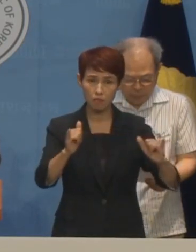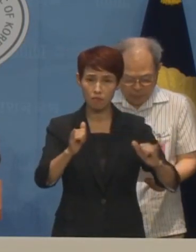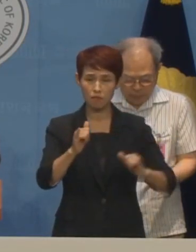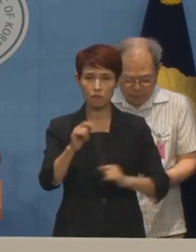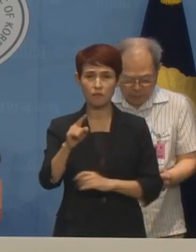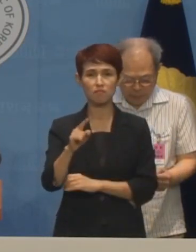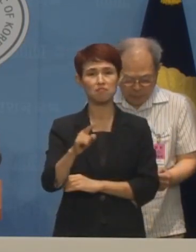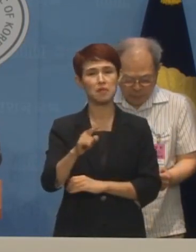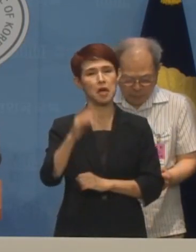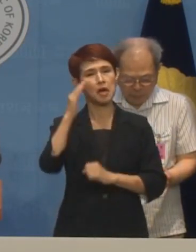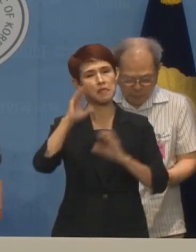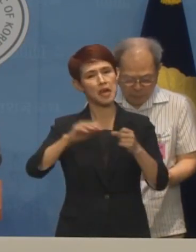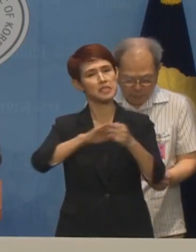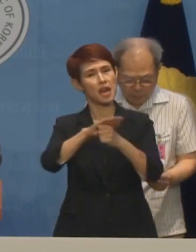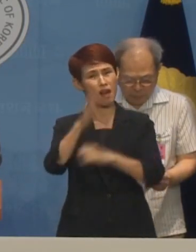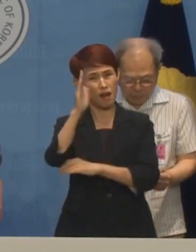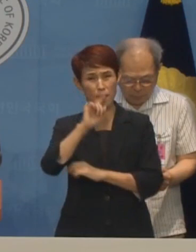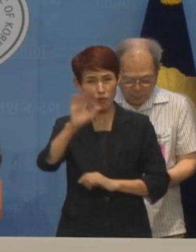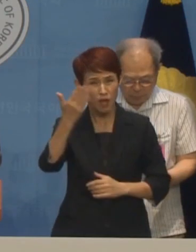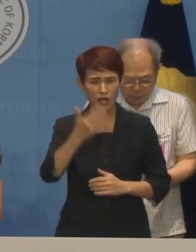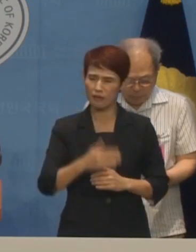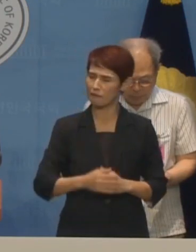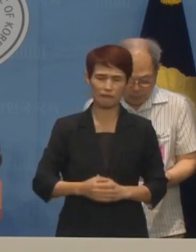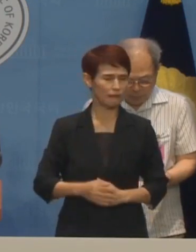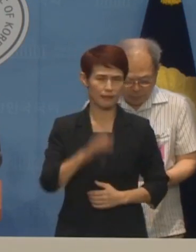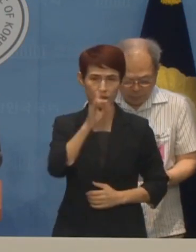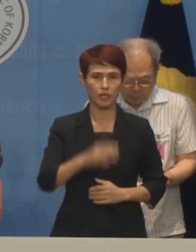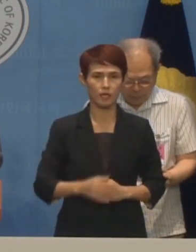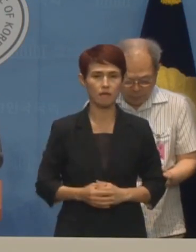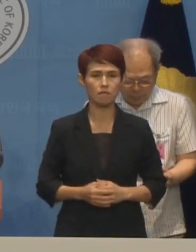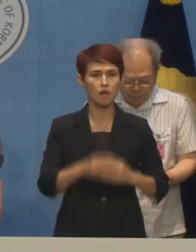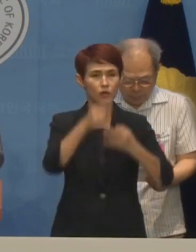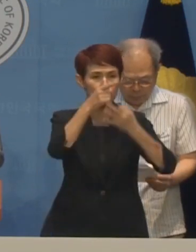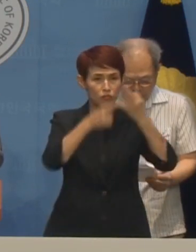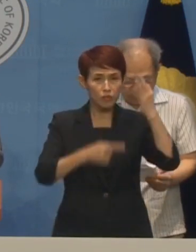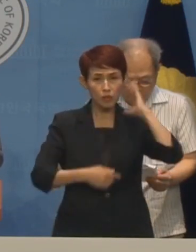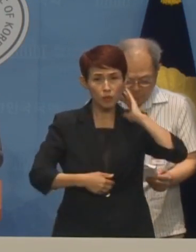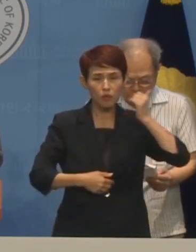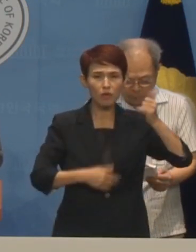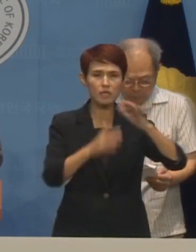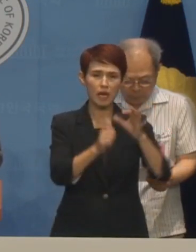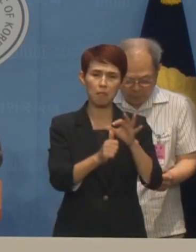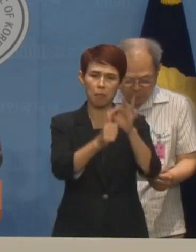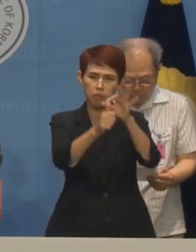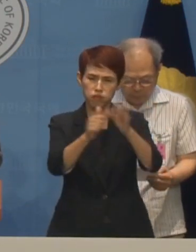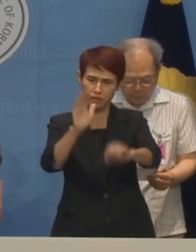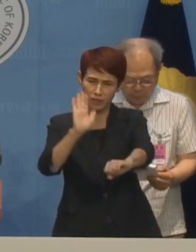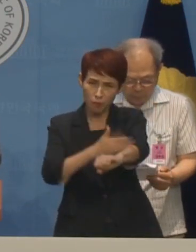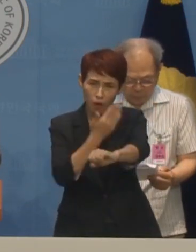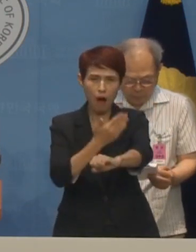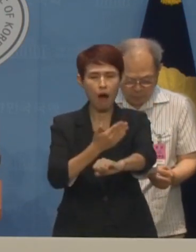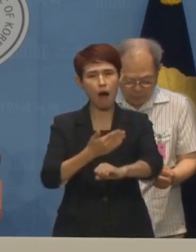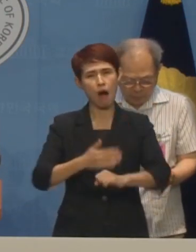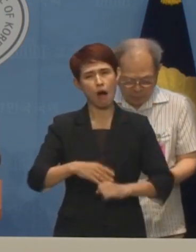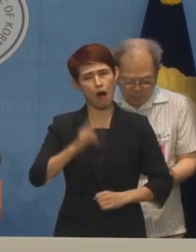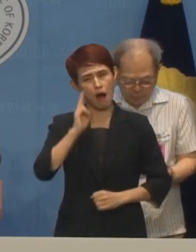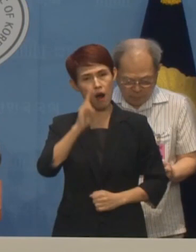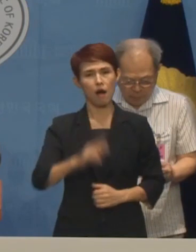것이다. 이제는 윤석열 대통령의 인사 참사가 어디까지 이어질지 궁금할